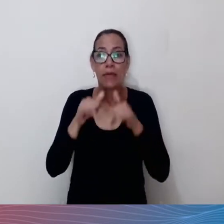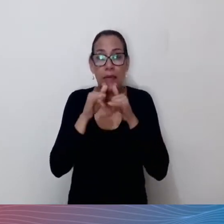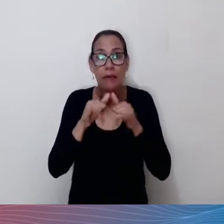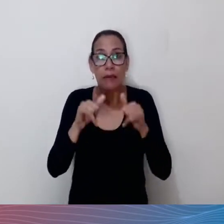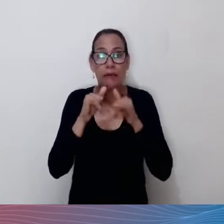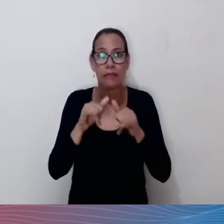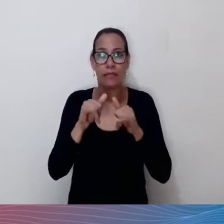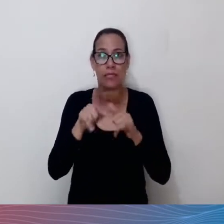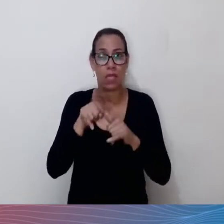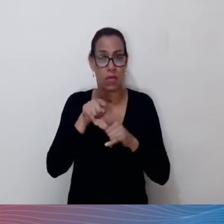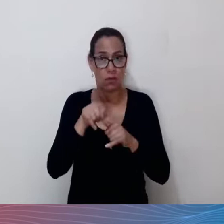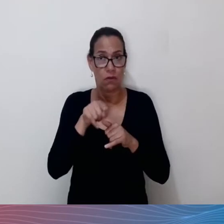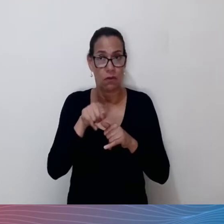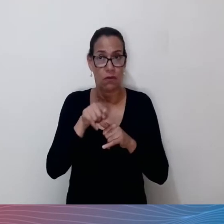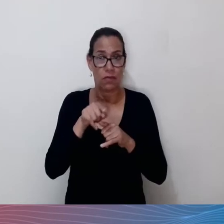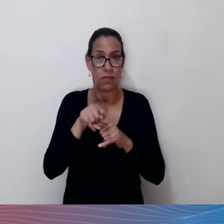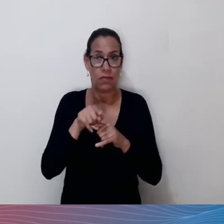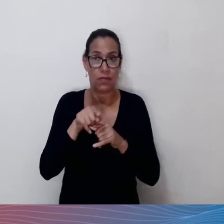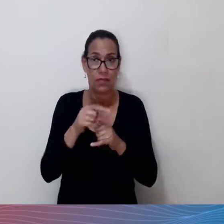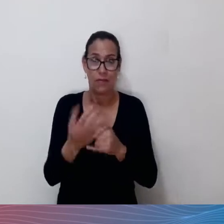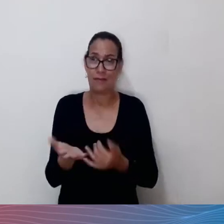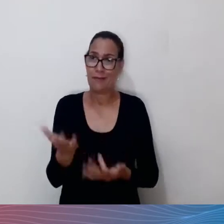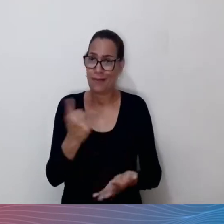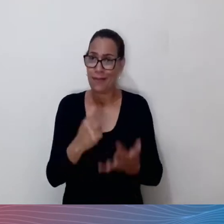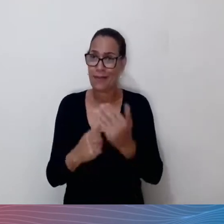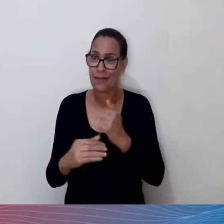um membro do corpo de Cristo.